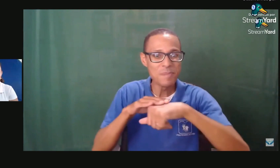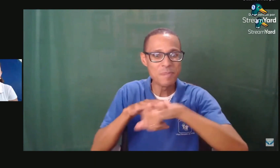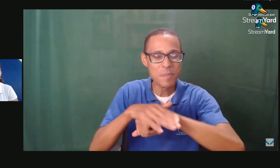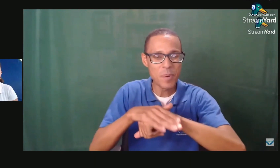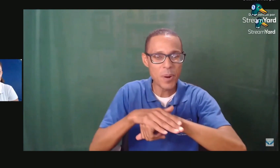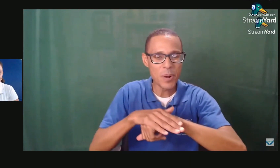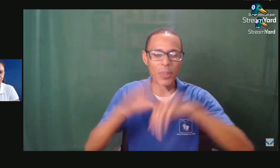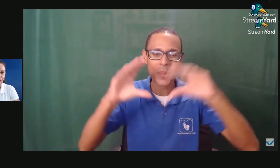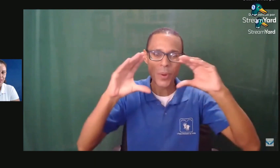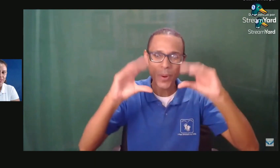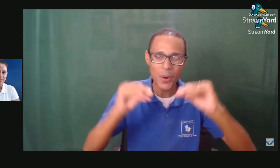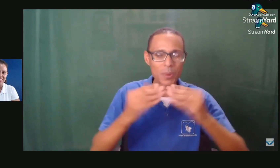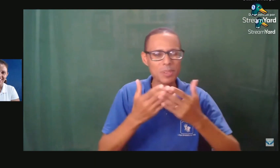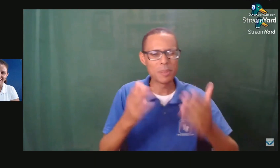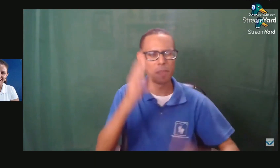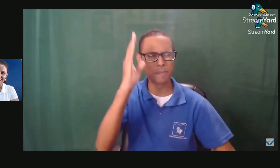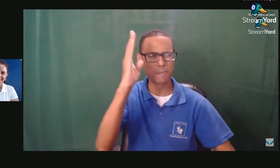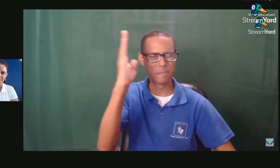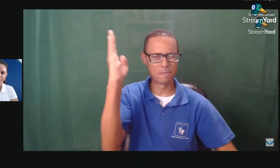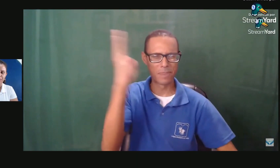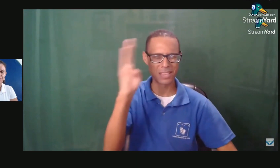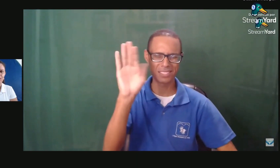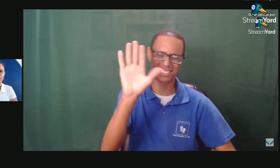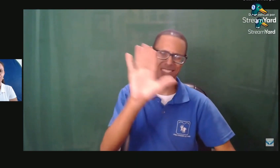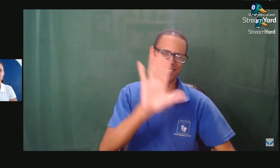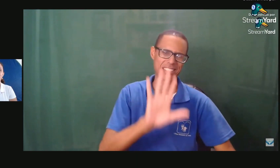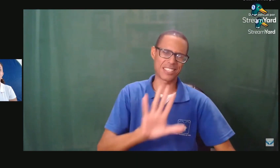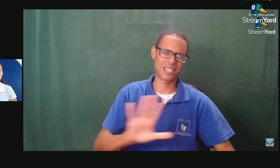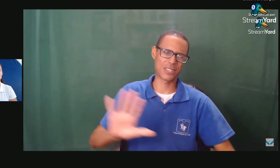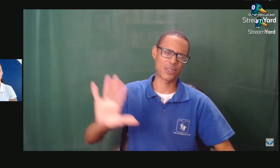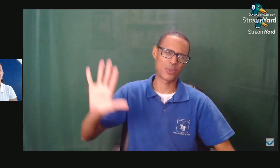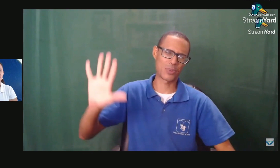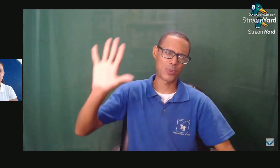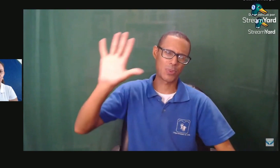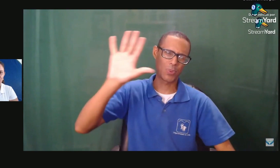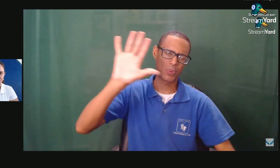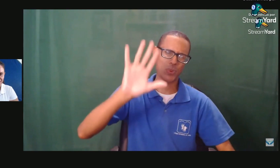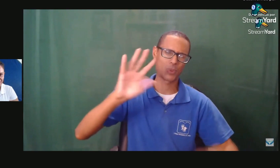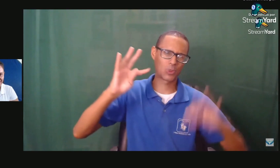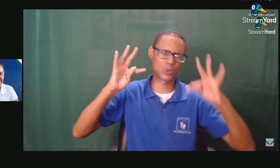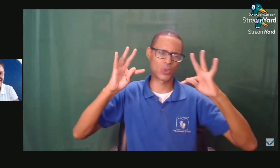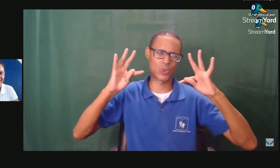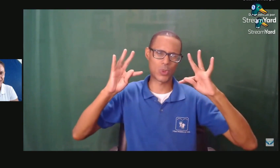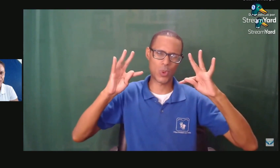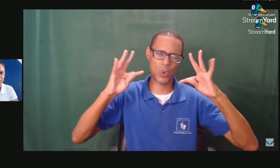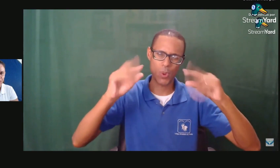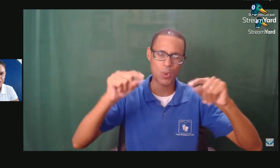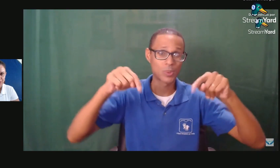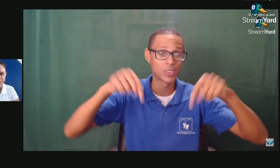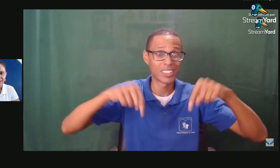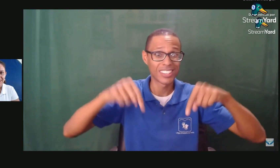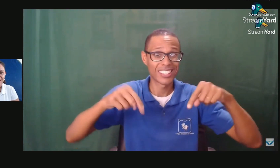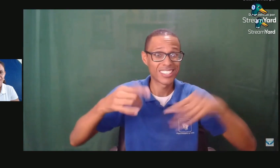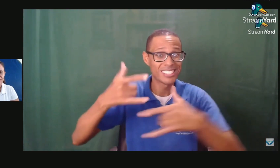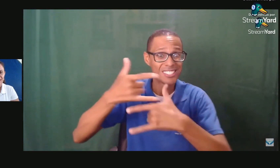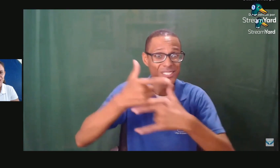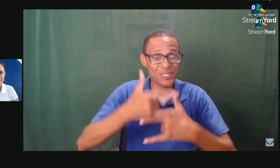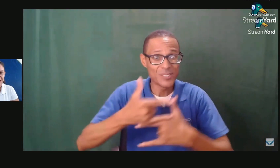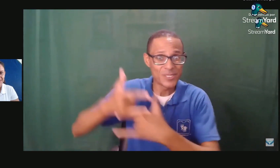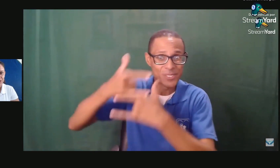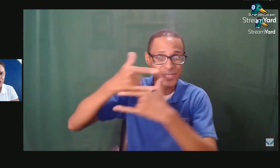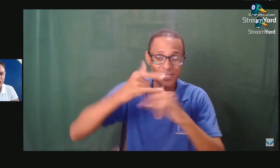Olá, uma boa noite a todos vocês, uma boa noite a todos vocês do Brasil todinho, né, que está aqui conosco,